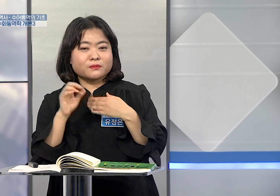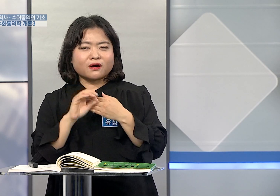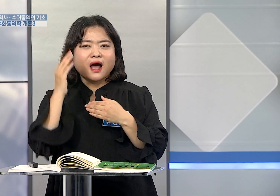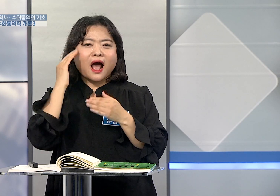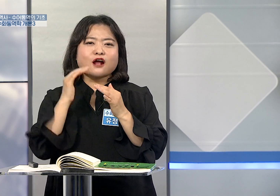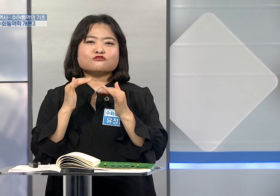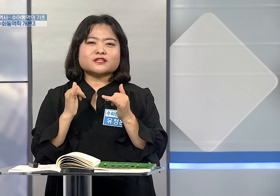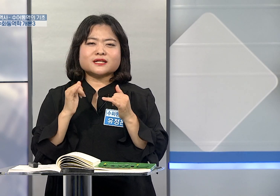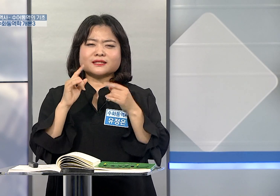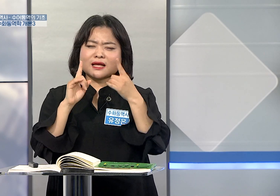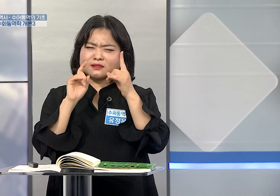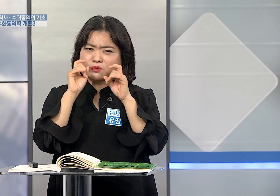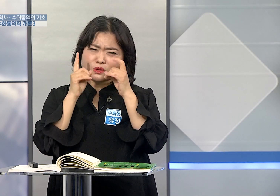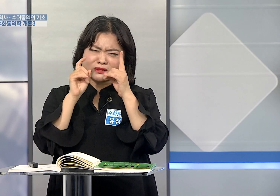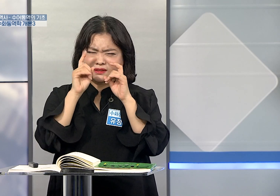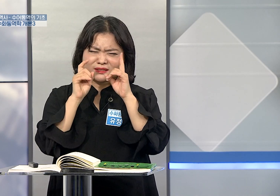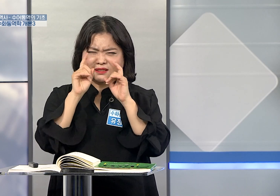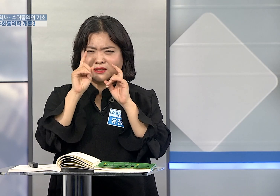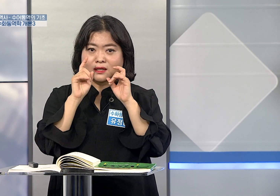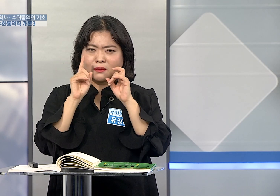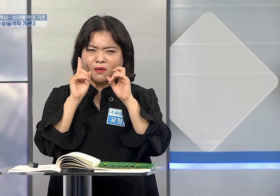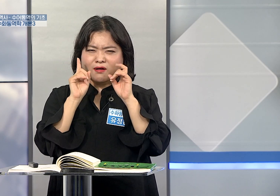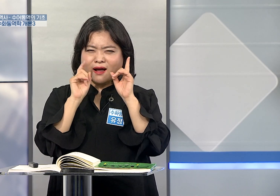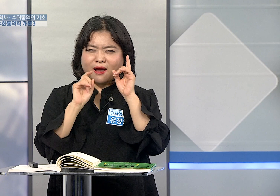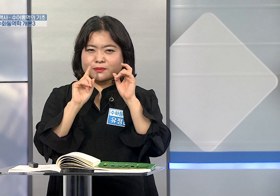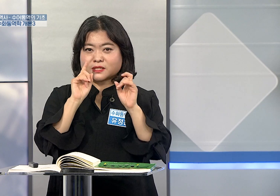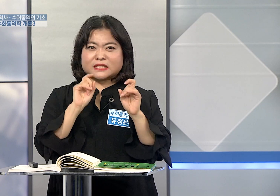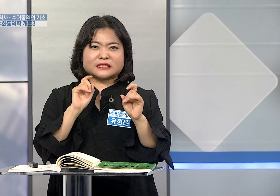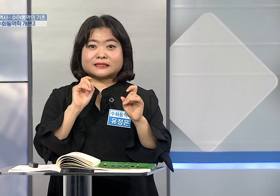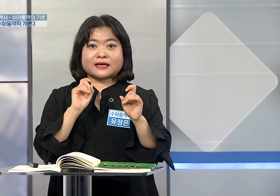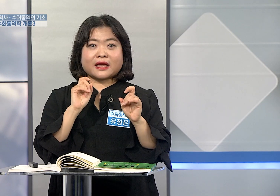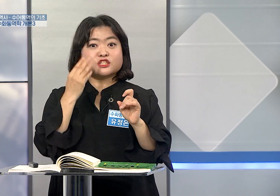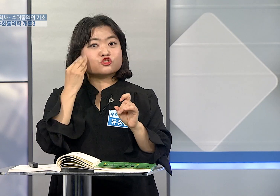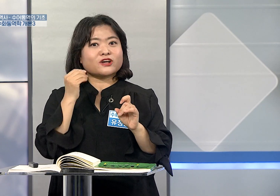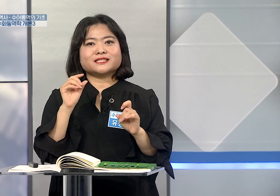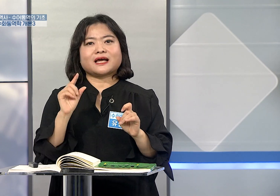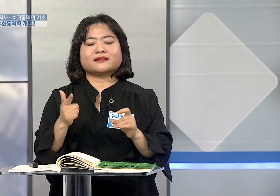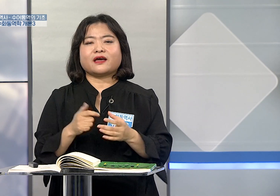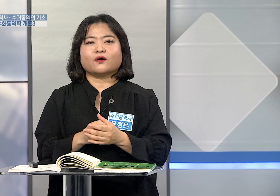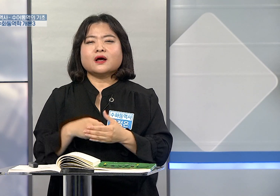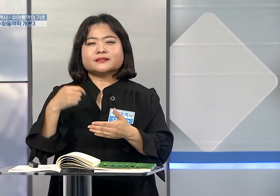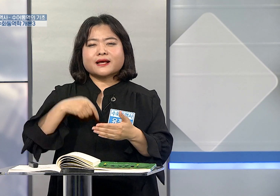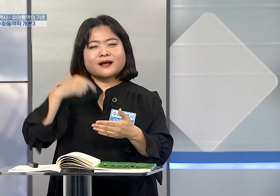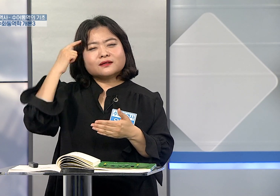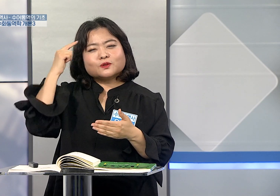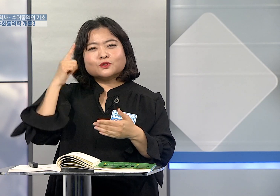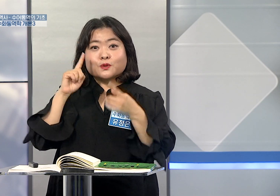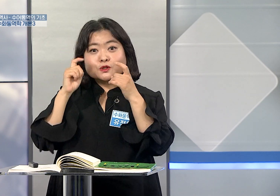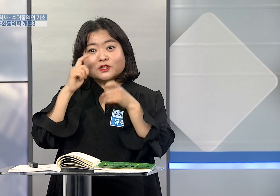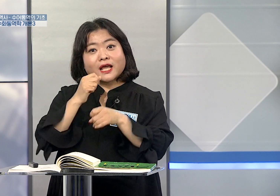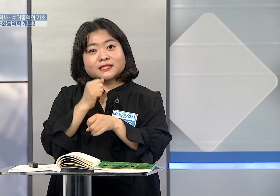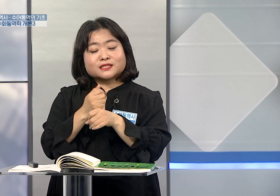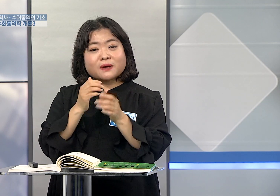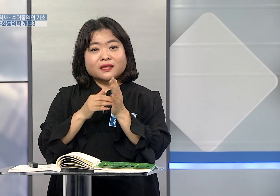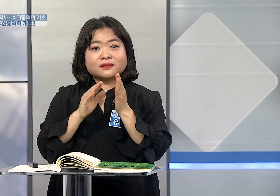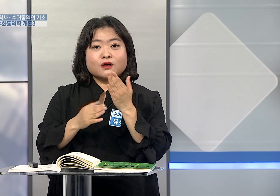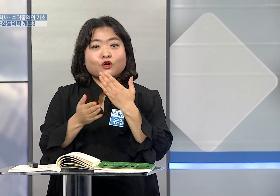왜냐하면 한국인이 일단은 표정을 뭔가 짓는 게 익숙하지 않아요. 생각으로는 표정을 했지만